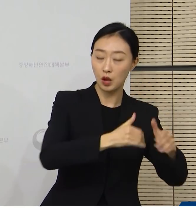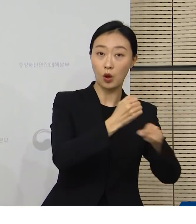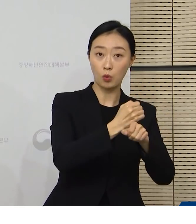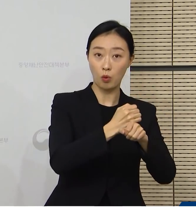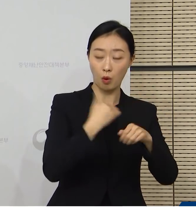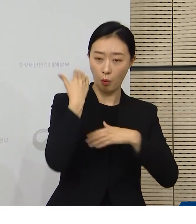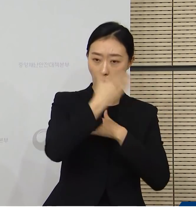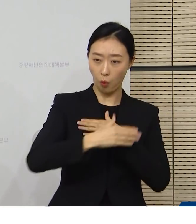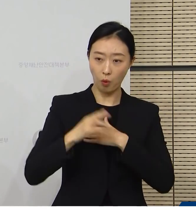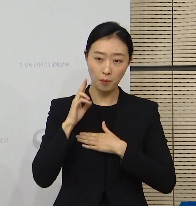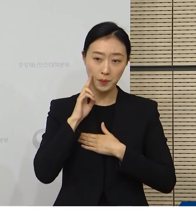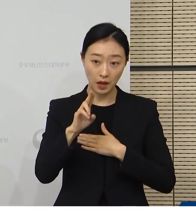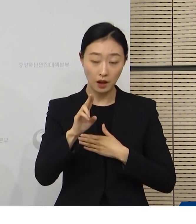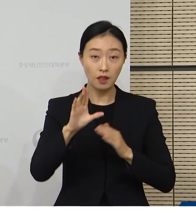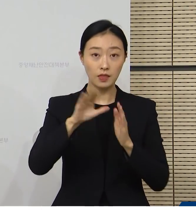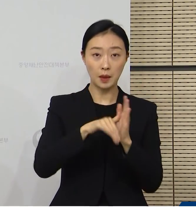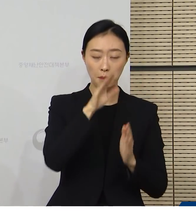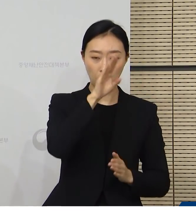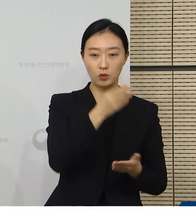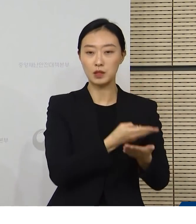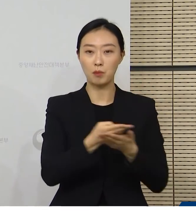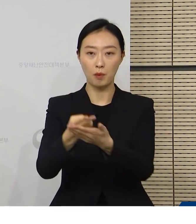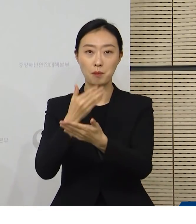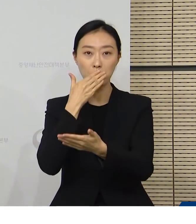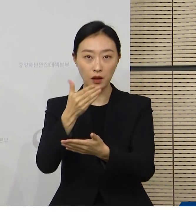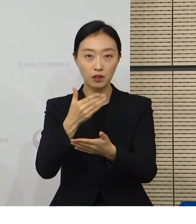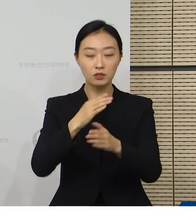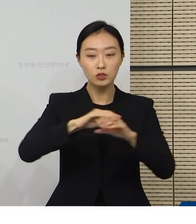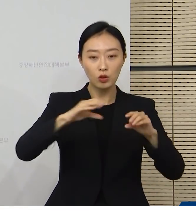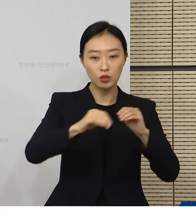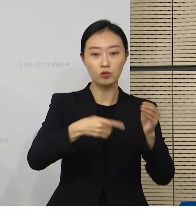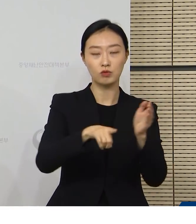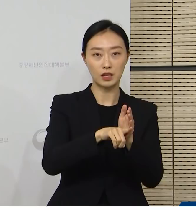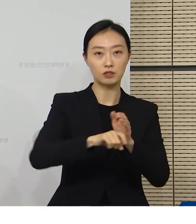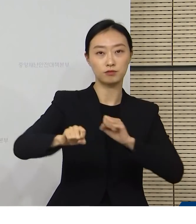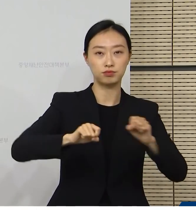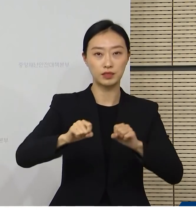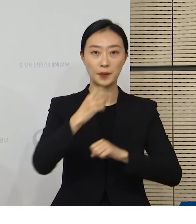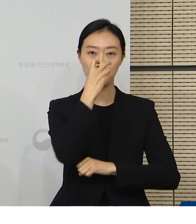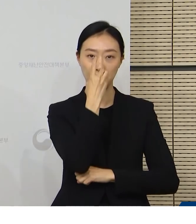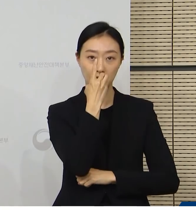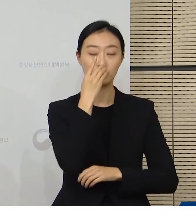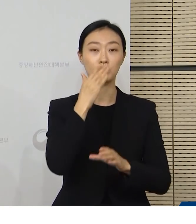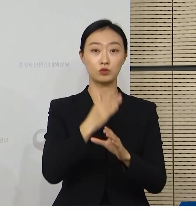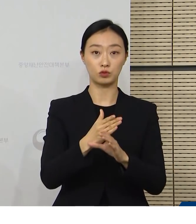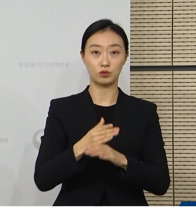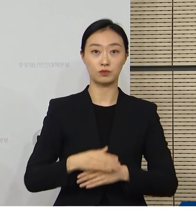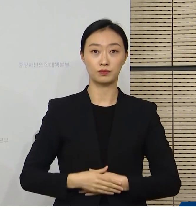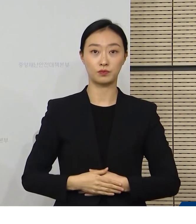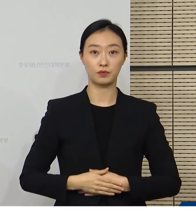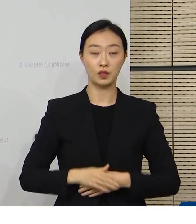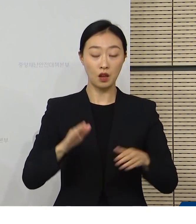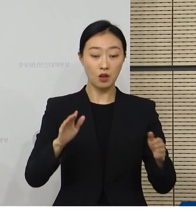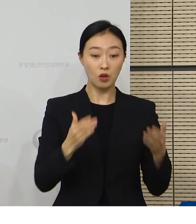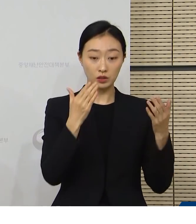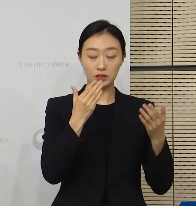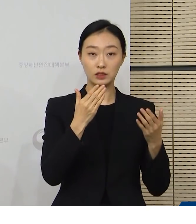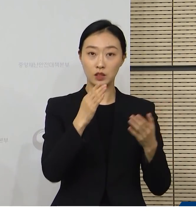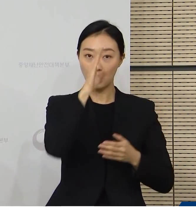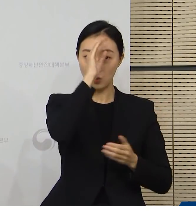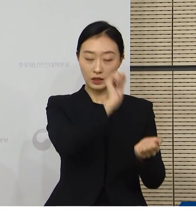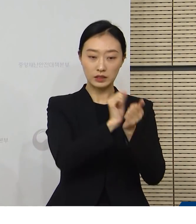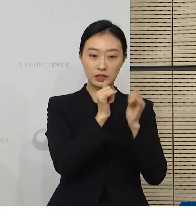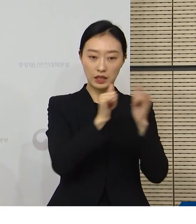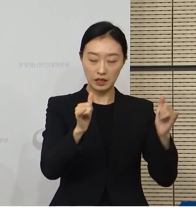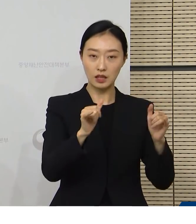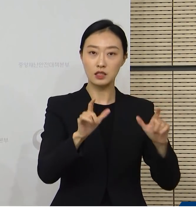좋아지는 경우 즉시 대응하는 체계도 가동되고 있습니다. 경증 환자에 대한 생활치료센터를 신속하게